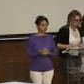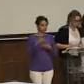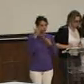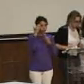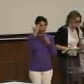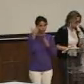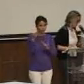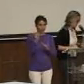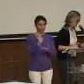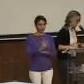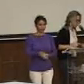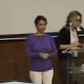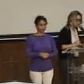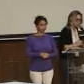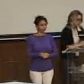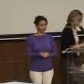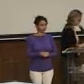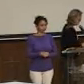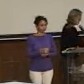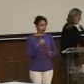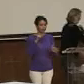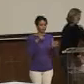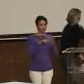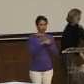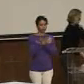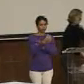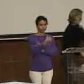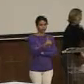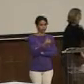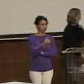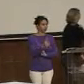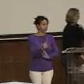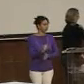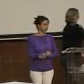Obrigada. Sexta pergunta.